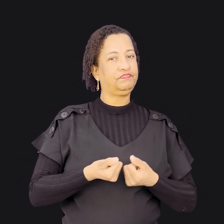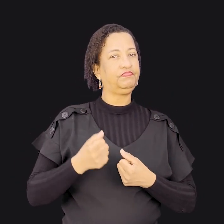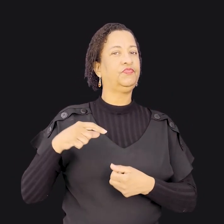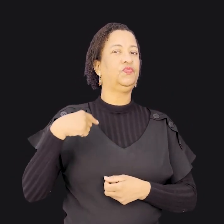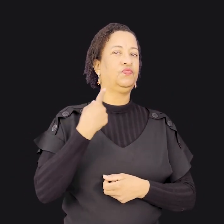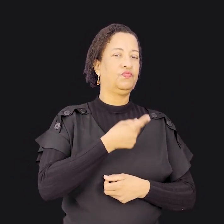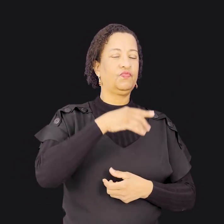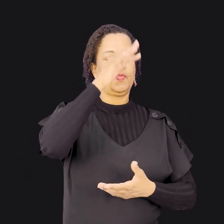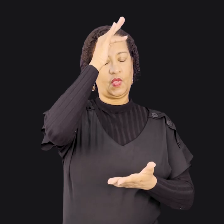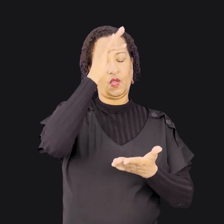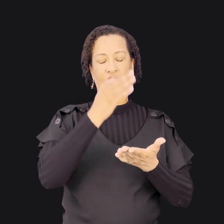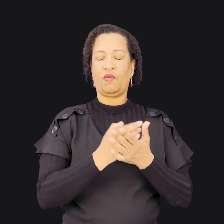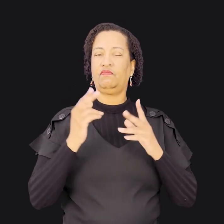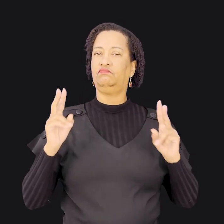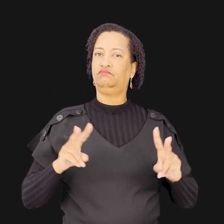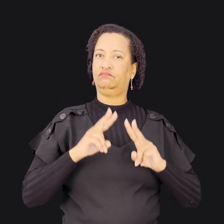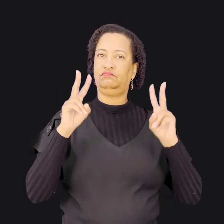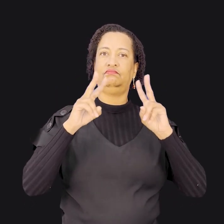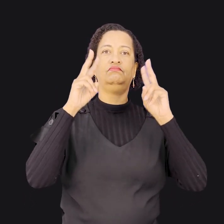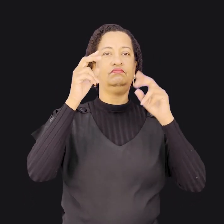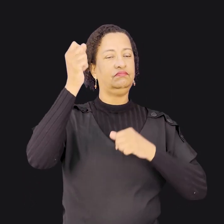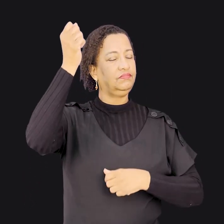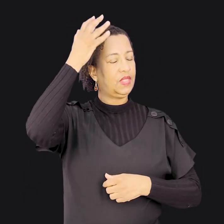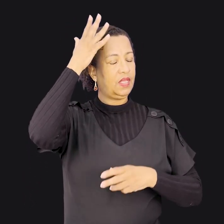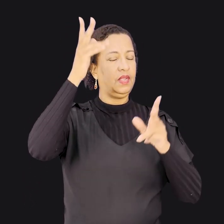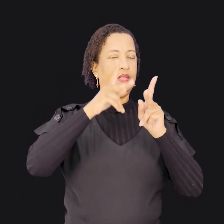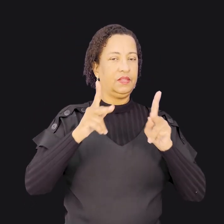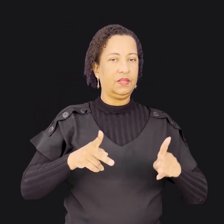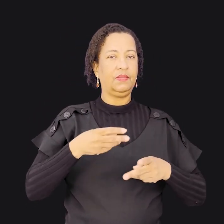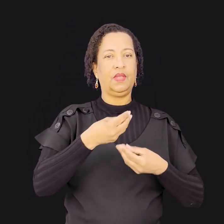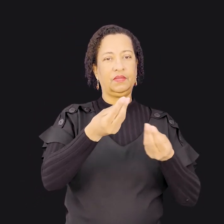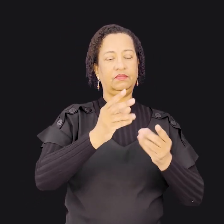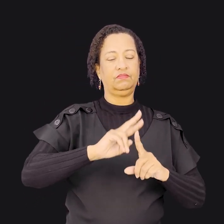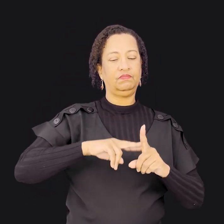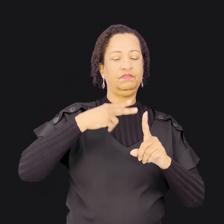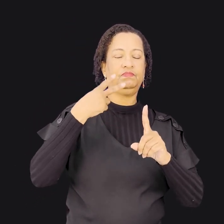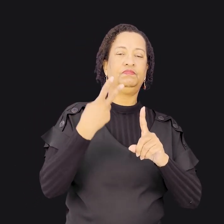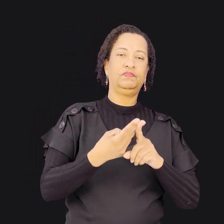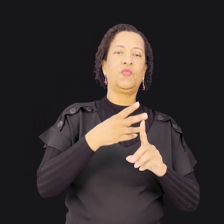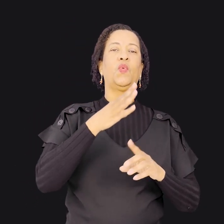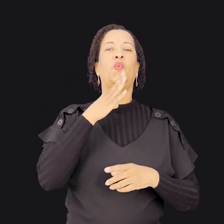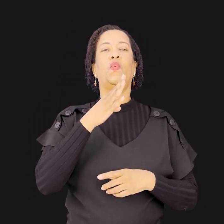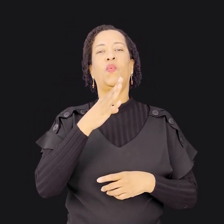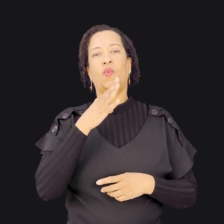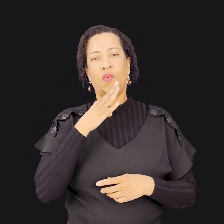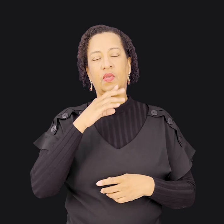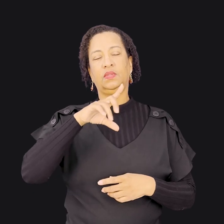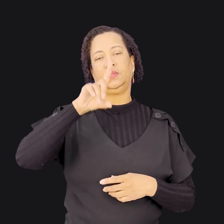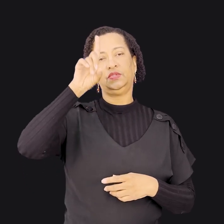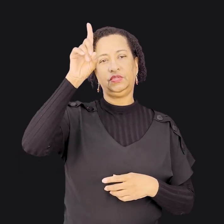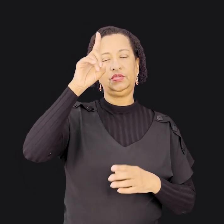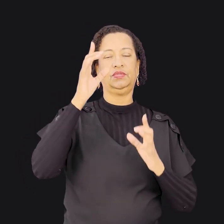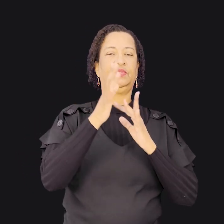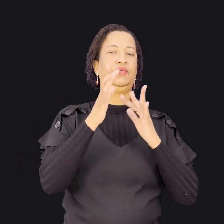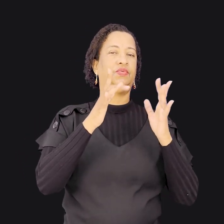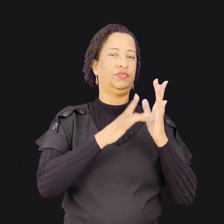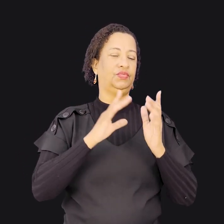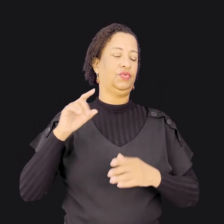receberam conosco uma fé igualmente valiosa. Graça e paz lhes sejam multiplicadas pelo pleno conhecimento de Deus, de Jesus, o